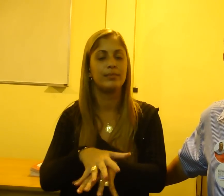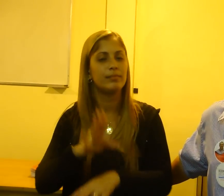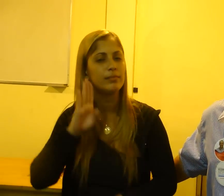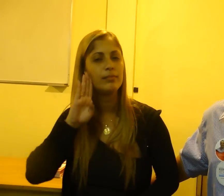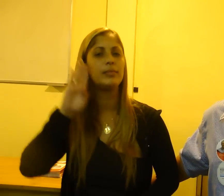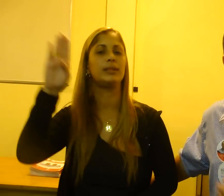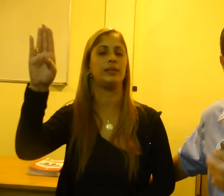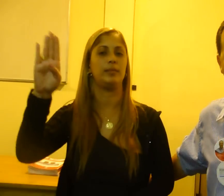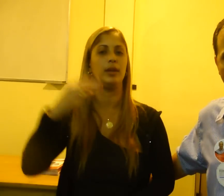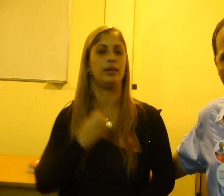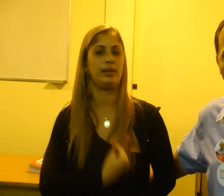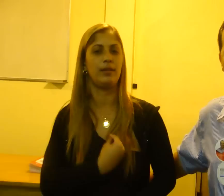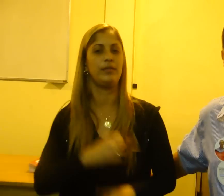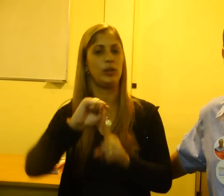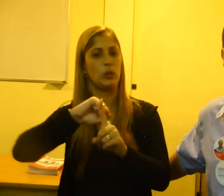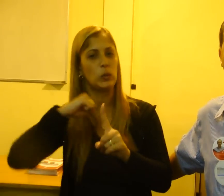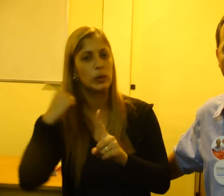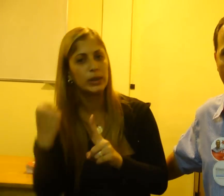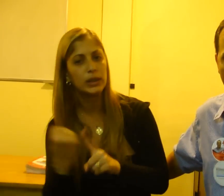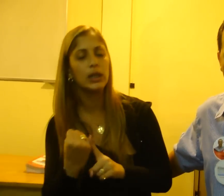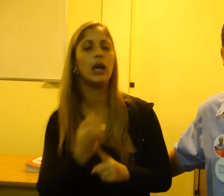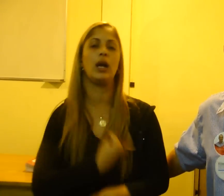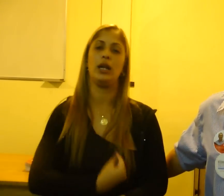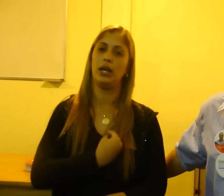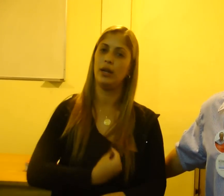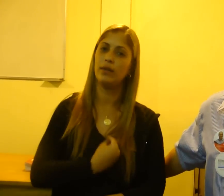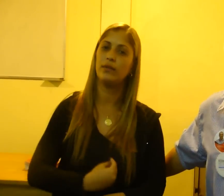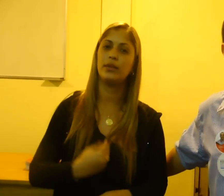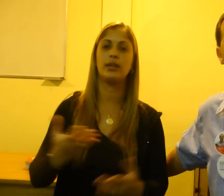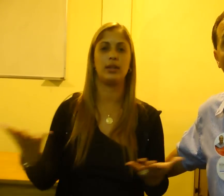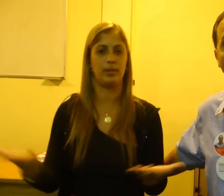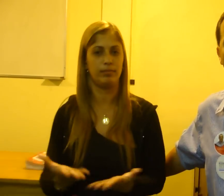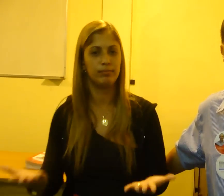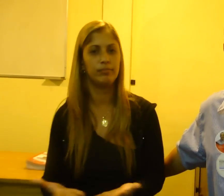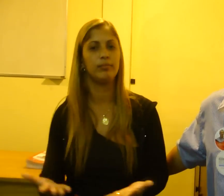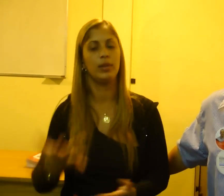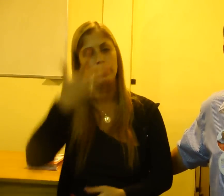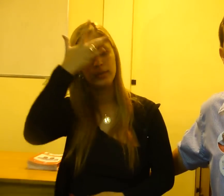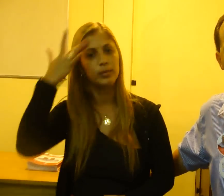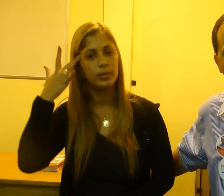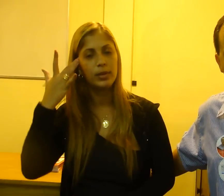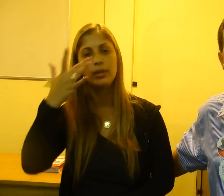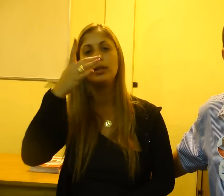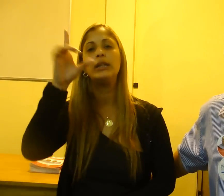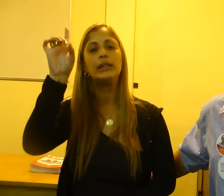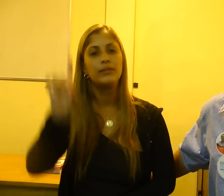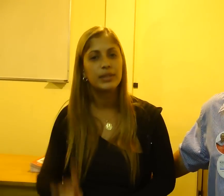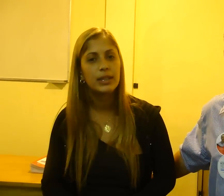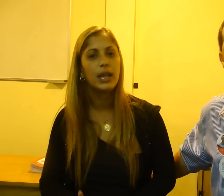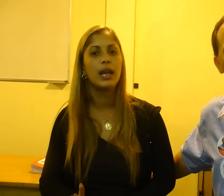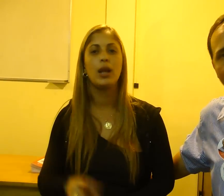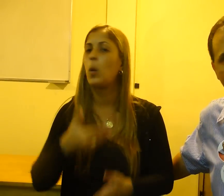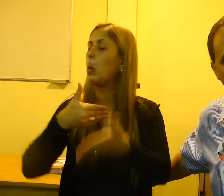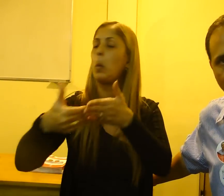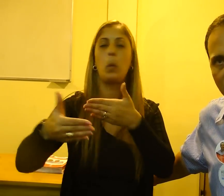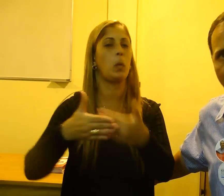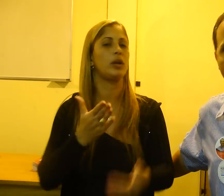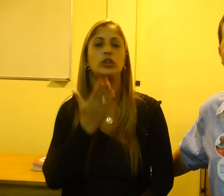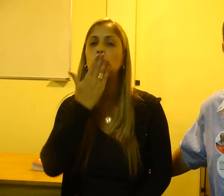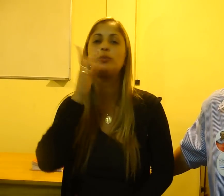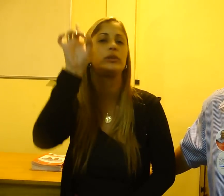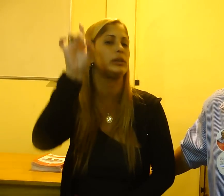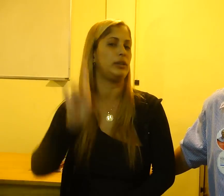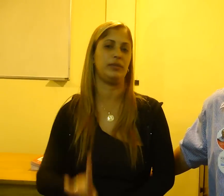plenamente na vida social, na vida cidadã, as pessoas com deficiência, qualquer que seja